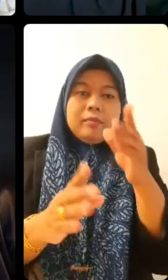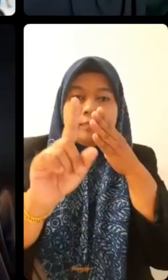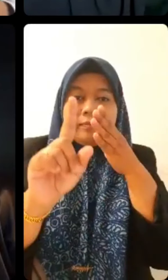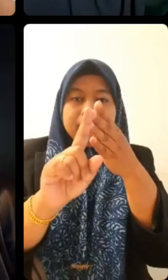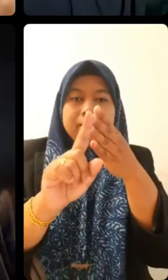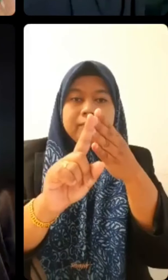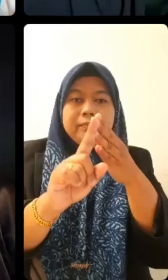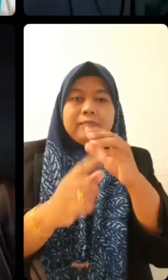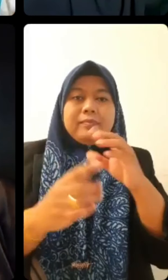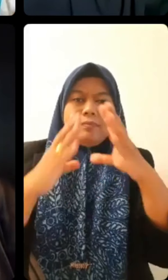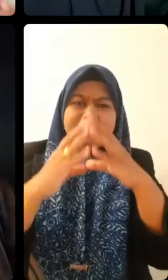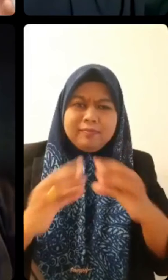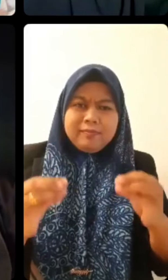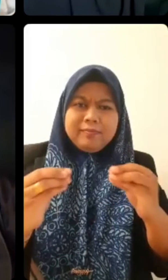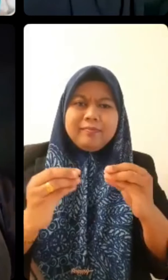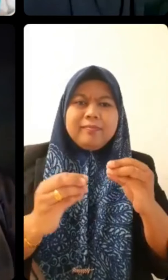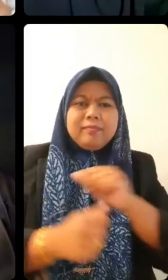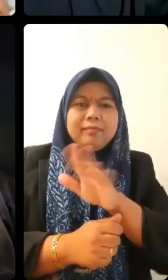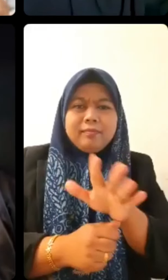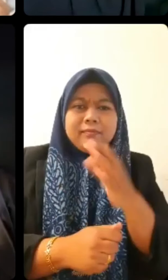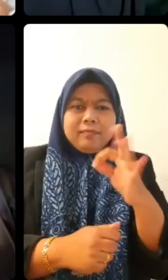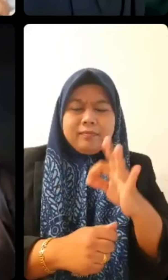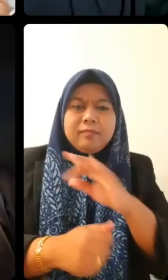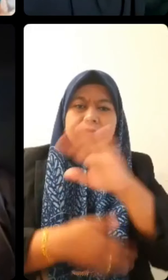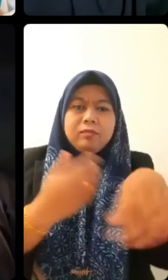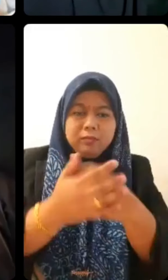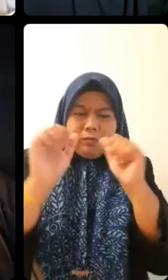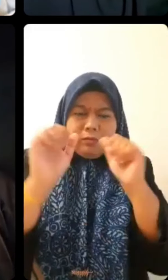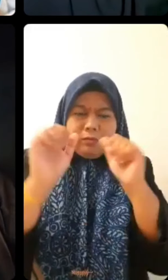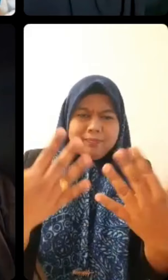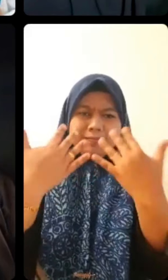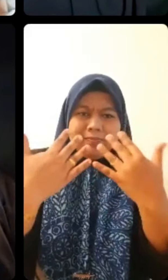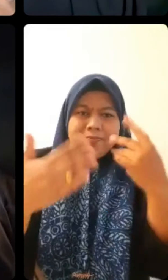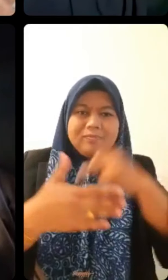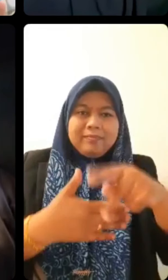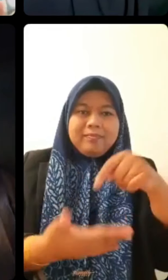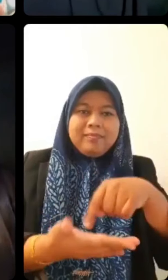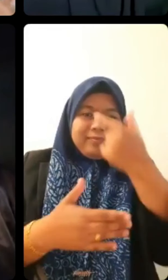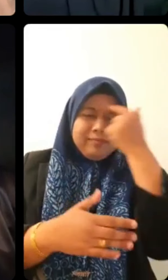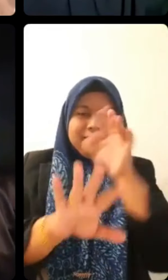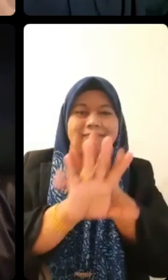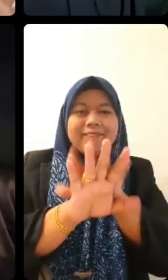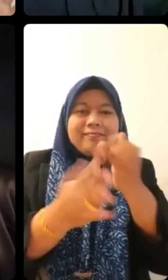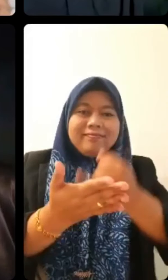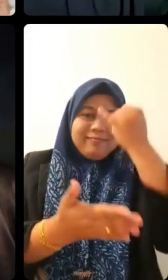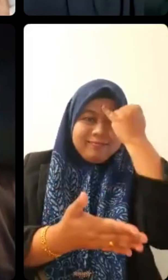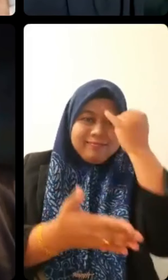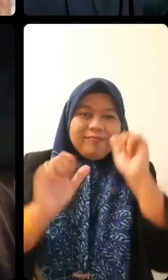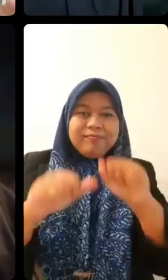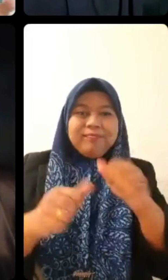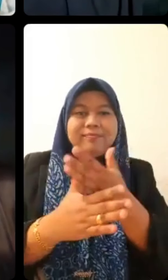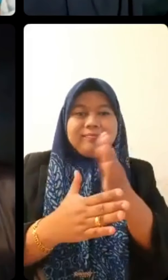penonton dapat memberikan sepenuh perhatian sepanjang program ini kerana banyak ilmu yang akan dikongsikan bersama. Sebelum itu, jika penonton